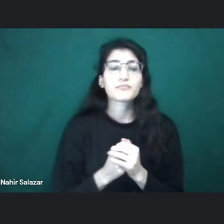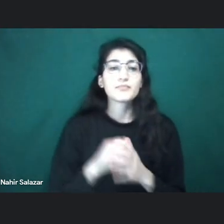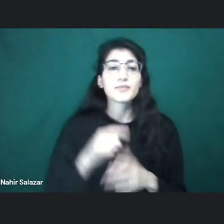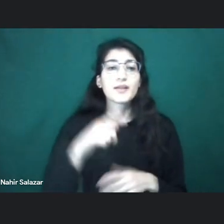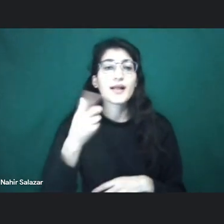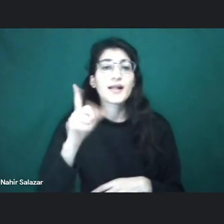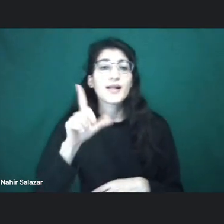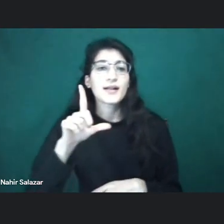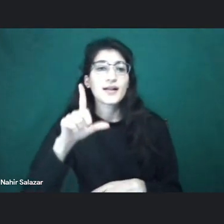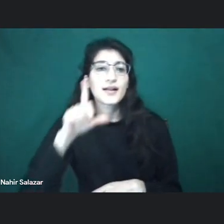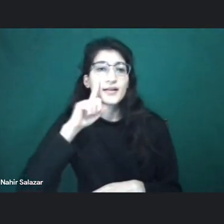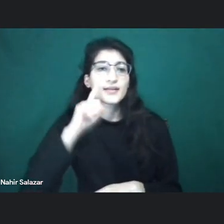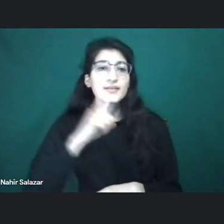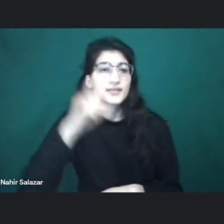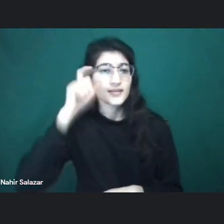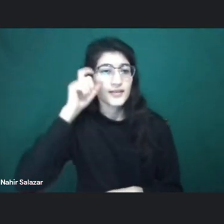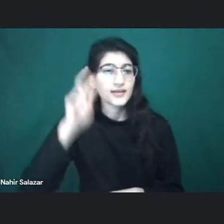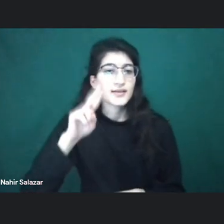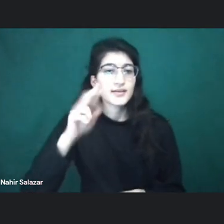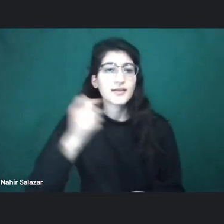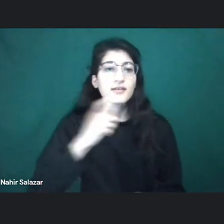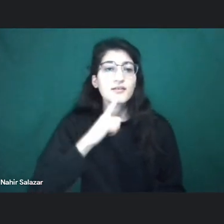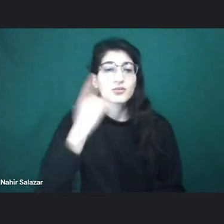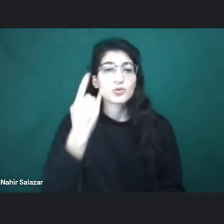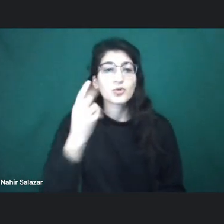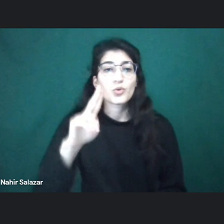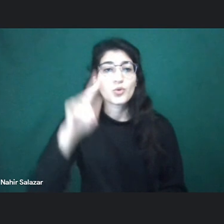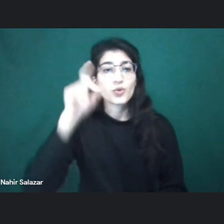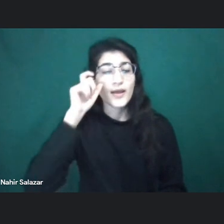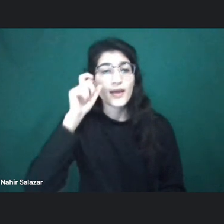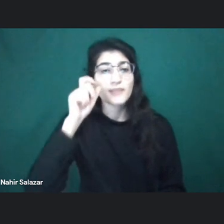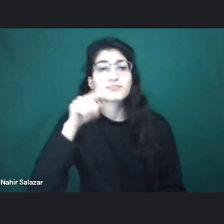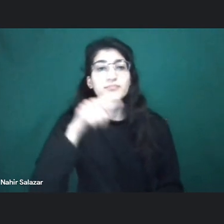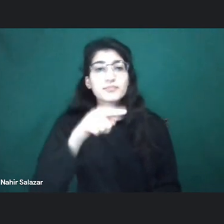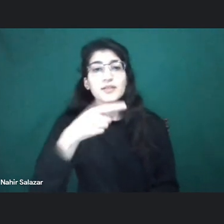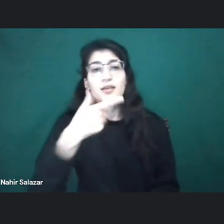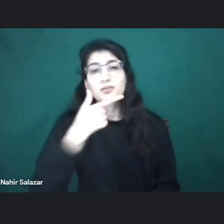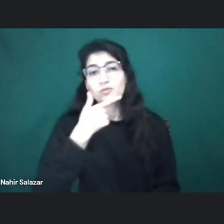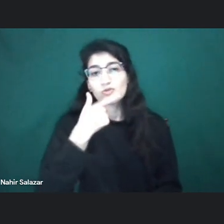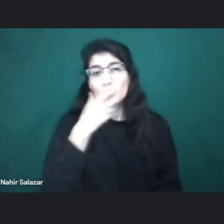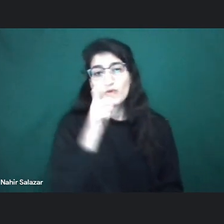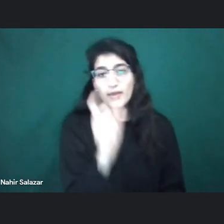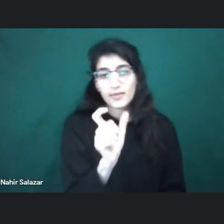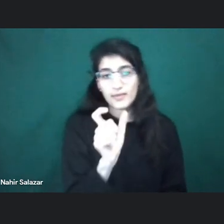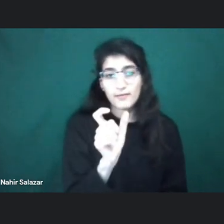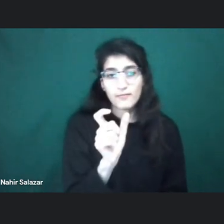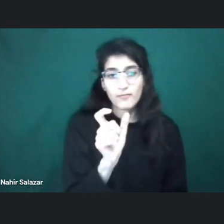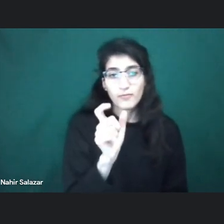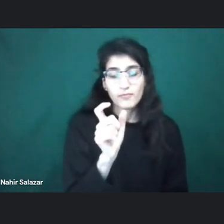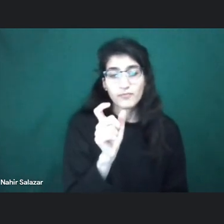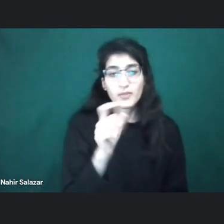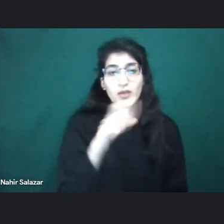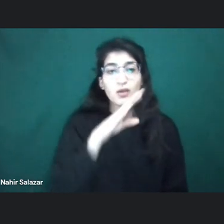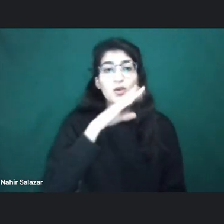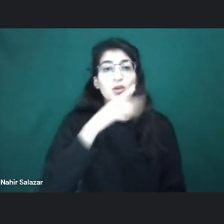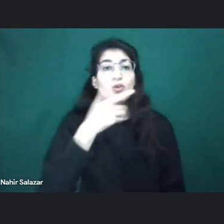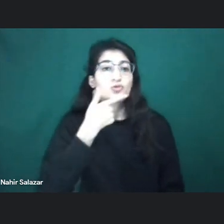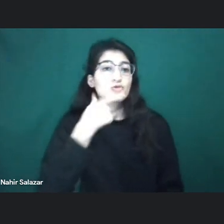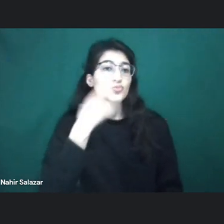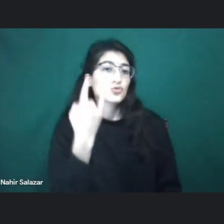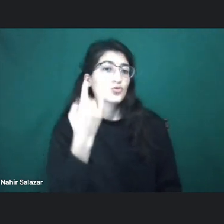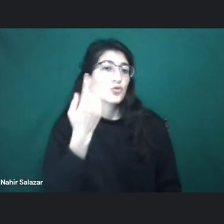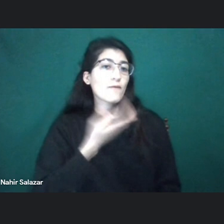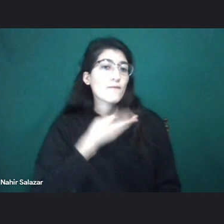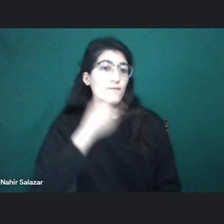Sustantivo. Sustantivo. Tiene sufijo, ure. Y aparte tiene el artículo adelante.